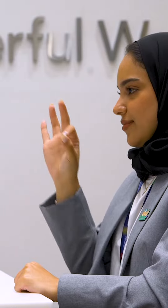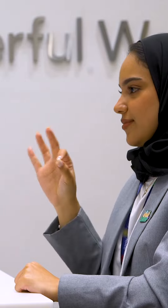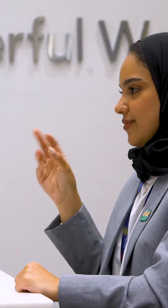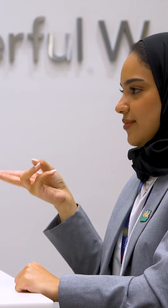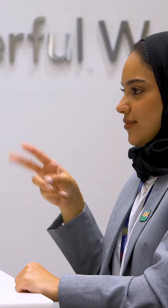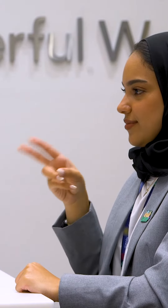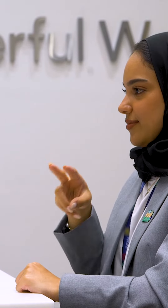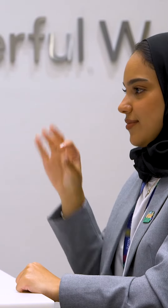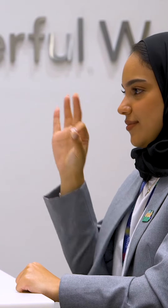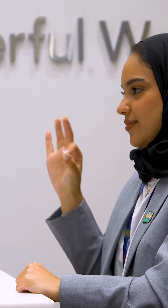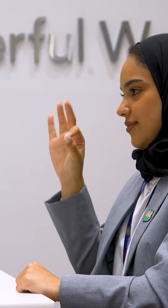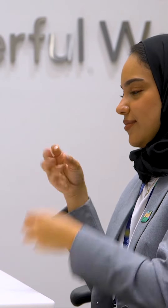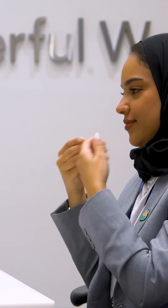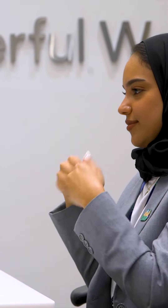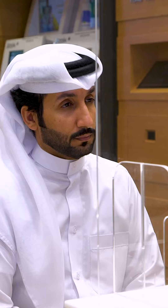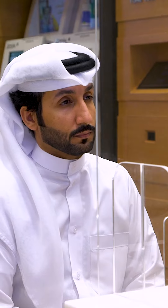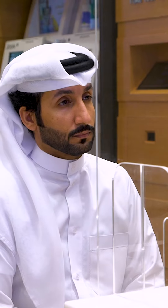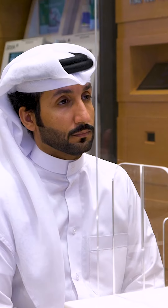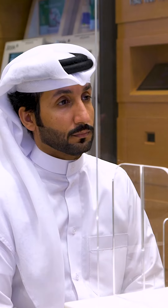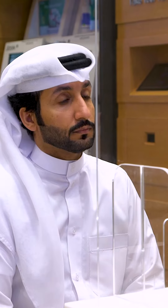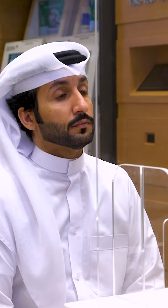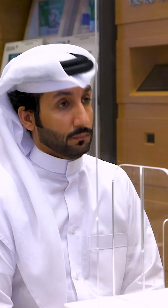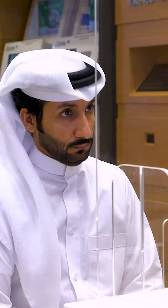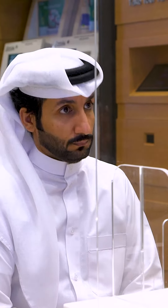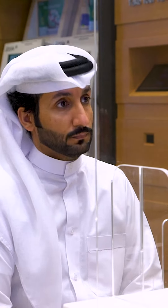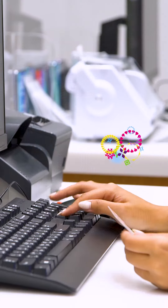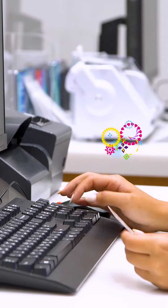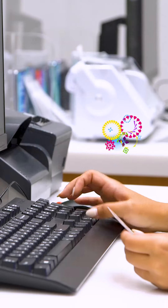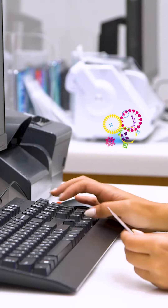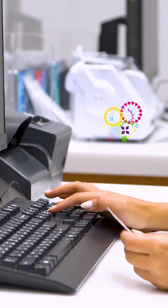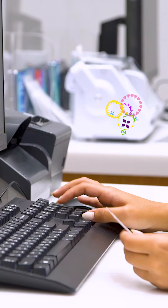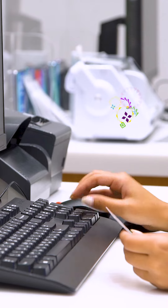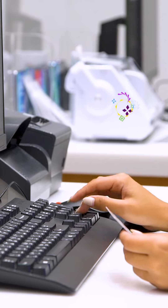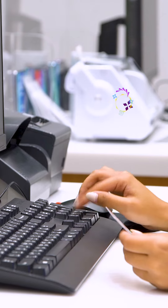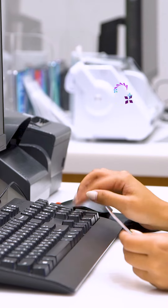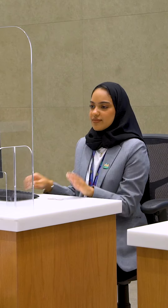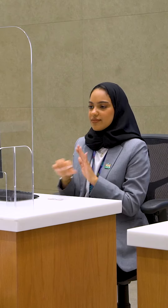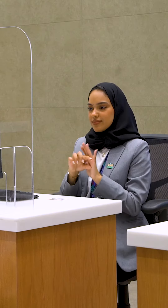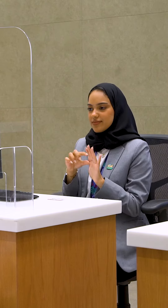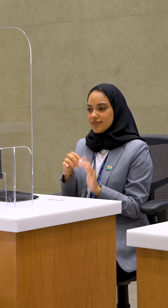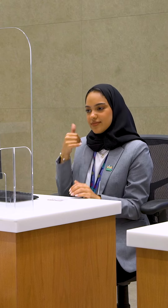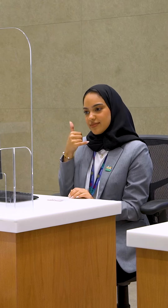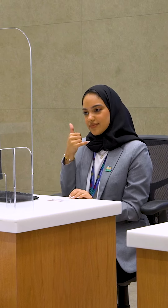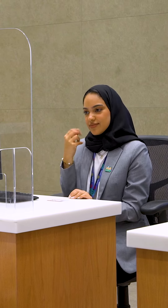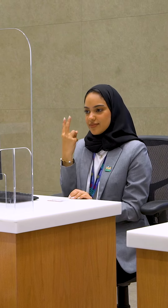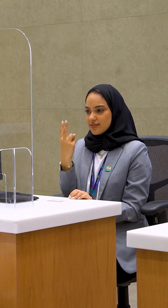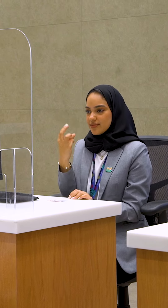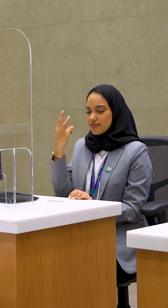لها مثل تطوير الوعي وحس المسؤولية عند التواصل مع العملاء من ذوي الهمم. وفي اليوم العالمي